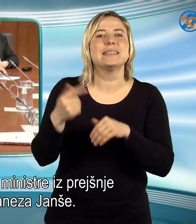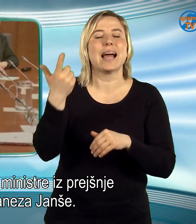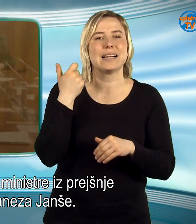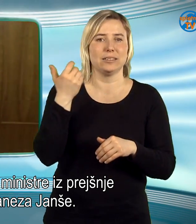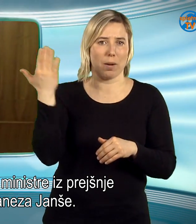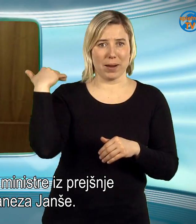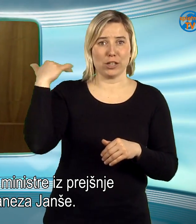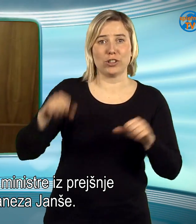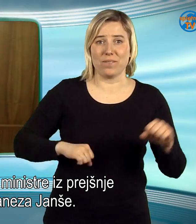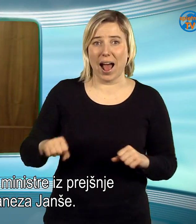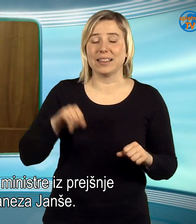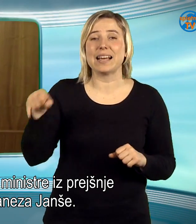Janeza Janše.